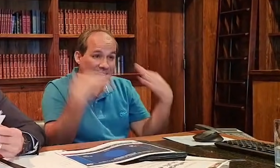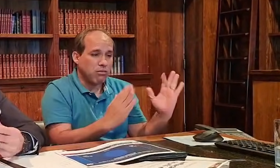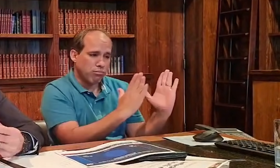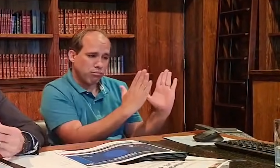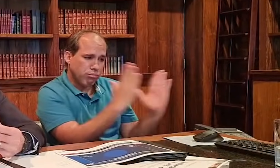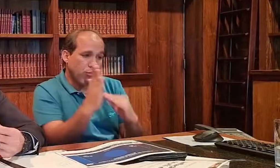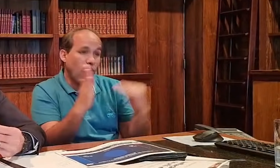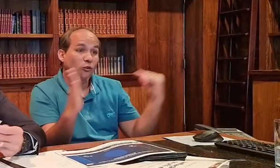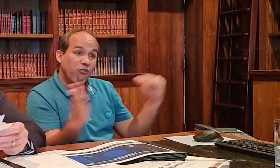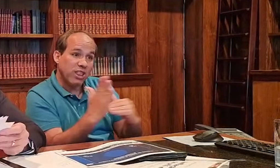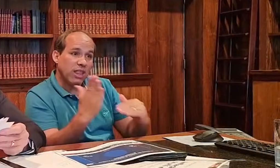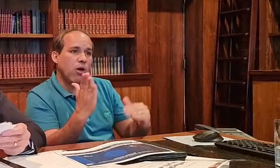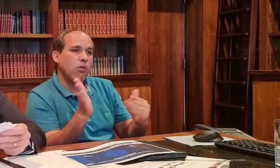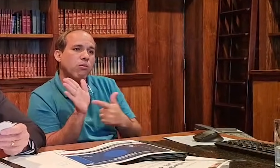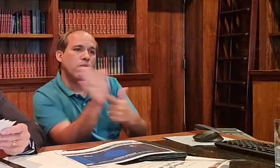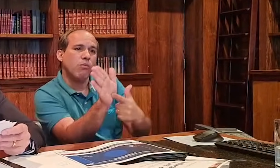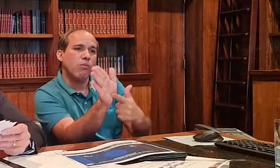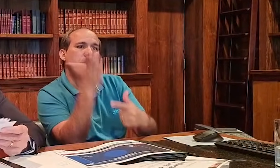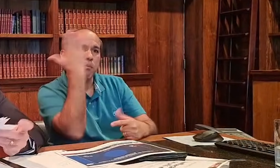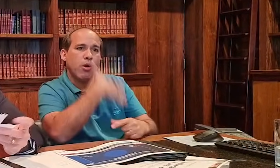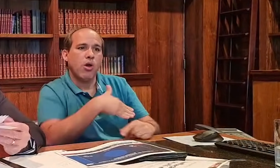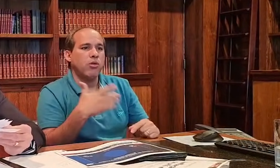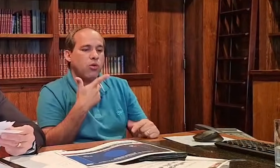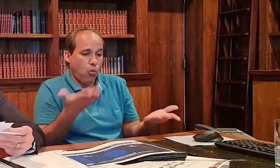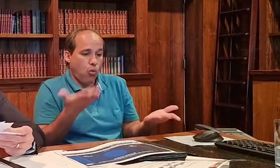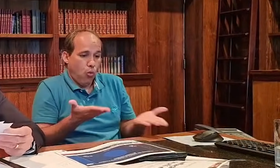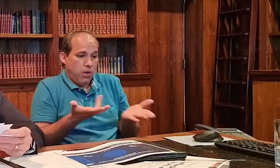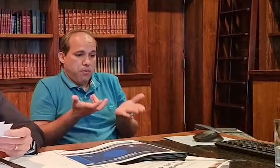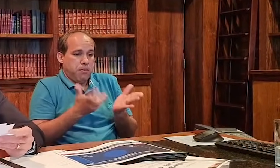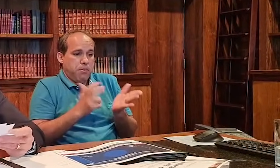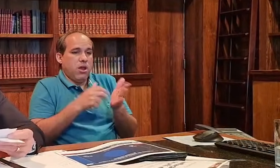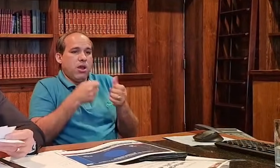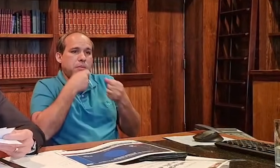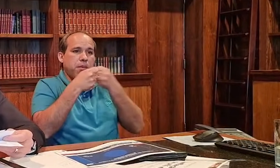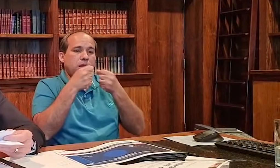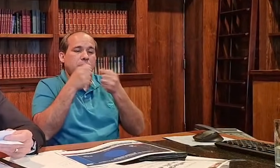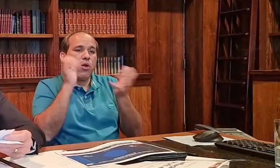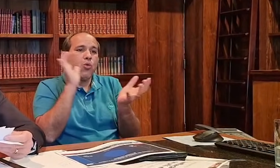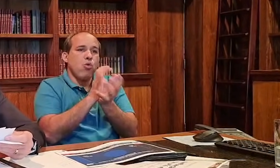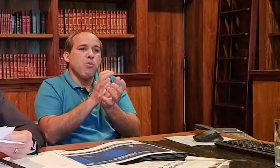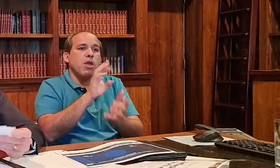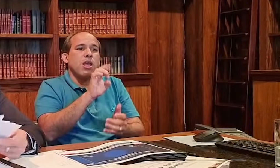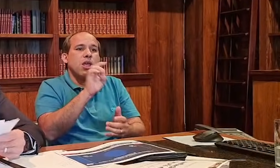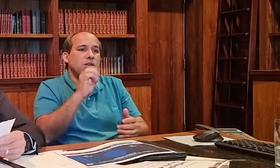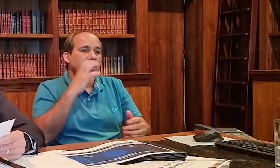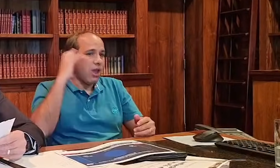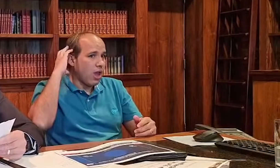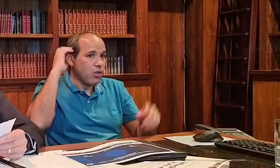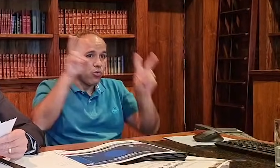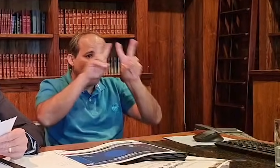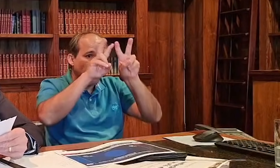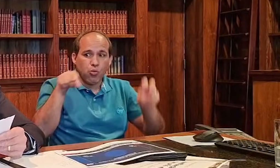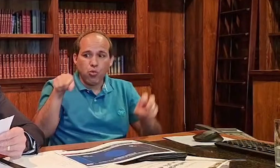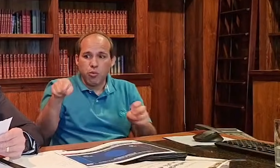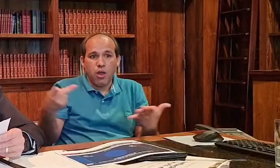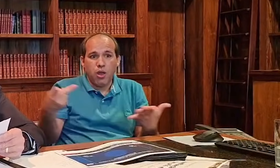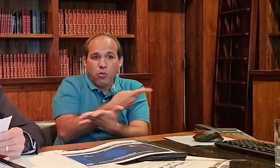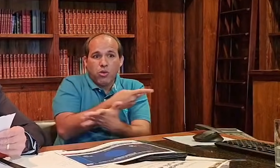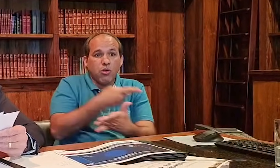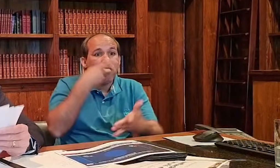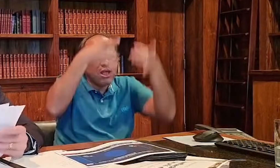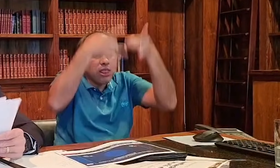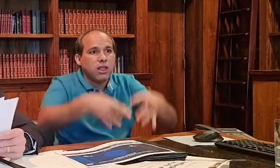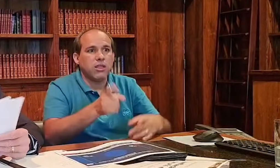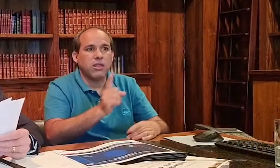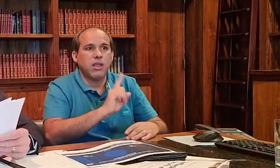gravidade. Hoje eu falei numa rede de rádio do Paraná sobre esse caso aqui. Então eu não vou entrar em detalhes, vou falar no